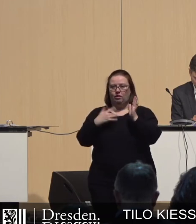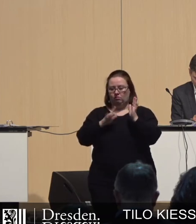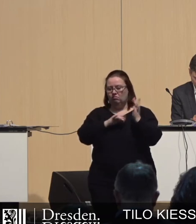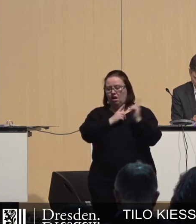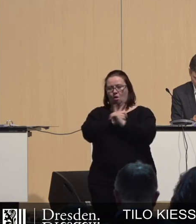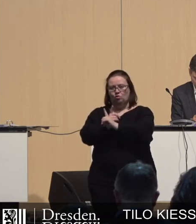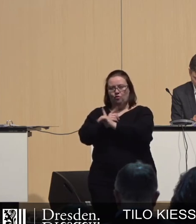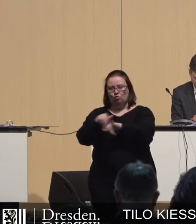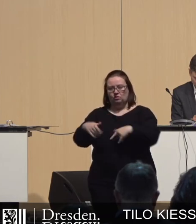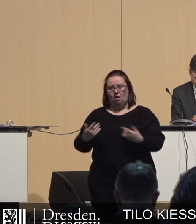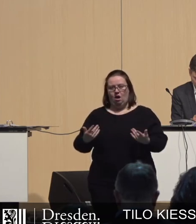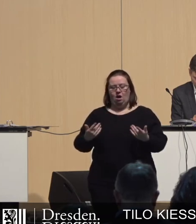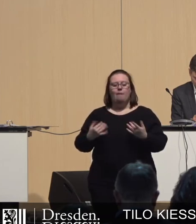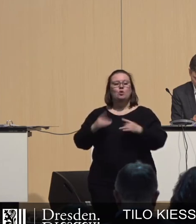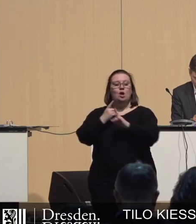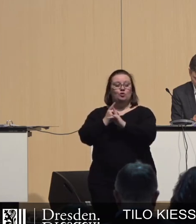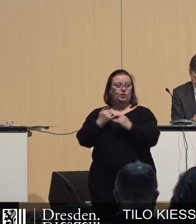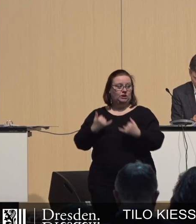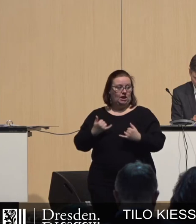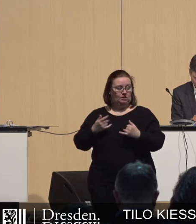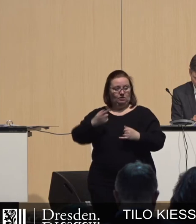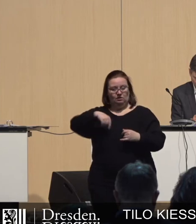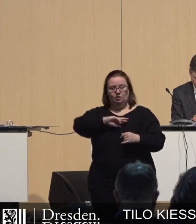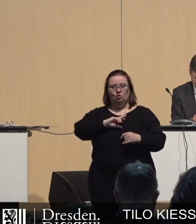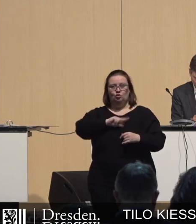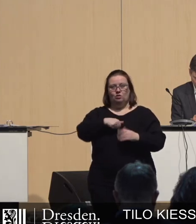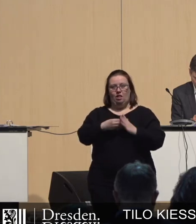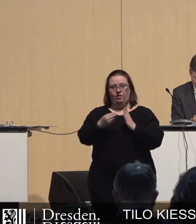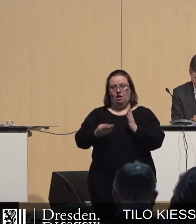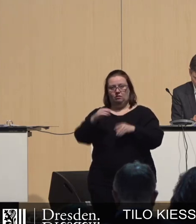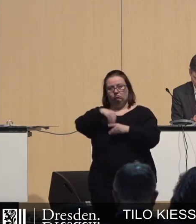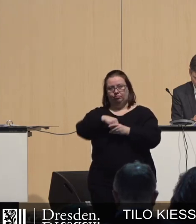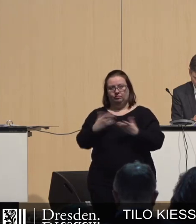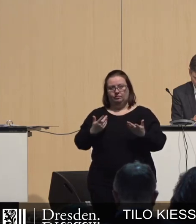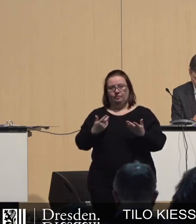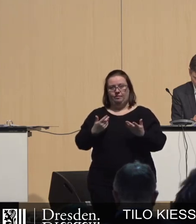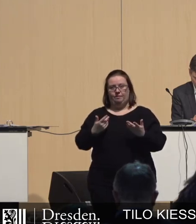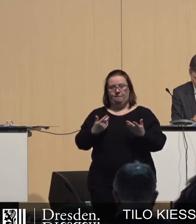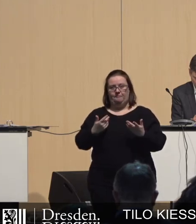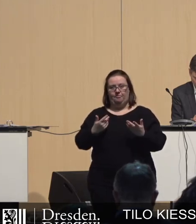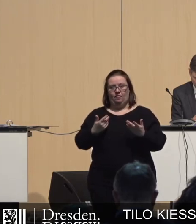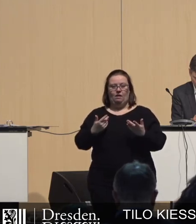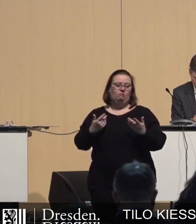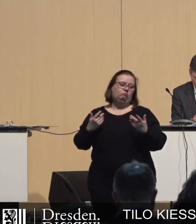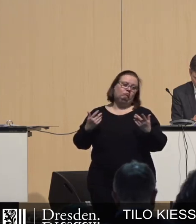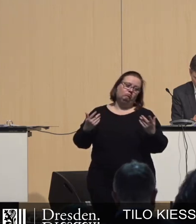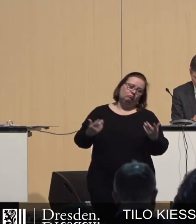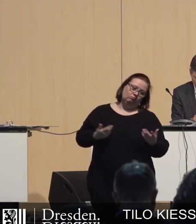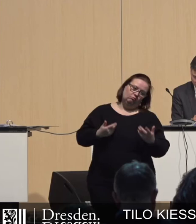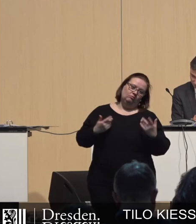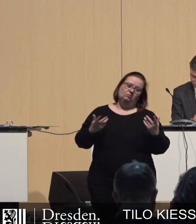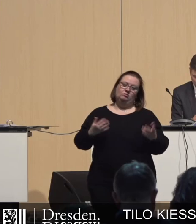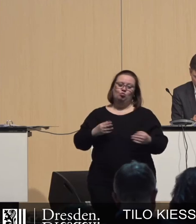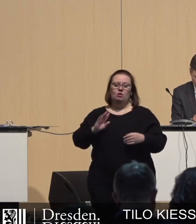Auswirkungen gehabt. Die Auswirkungen kann man jetzt im Konsortialvertrag sehen, im Konsortialvertrag, der warum auch